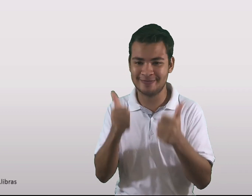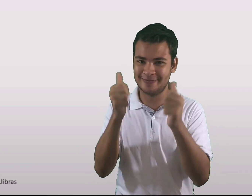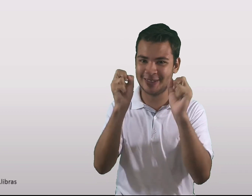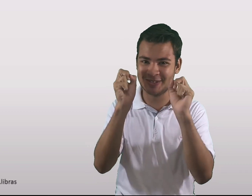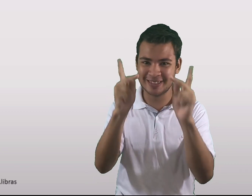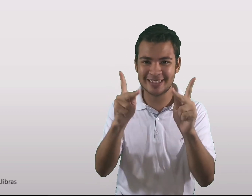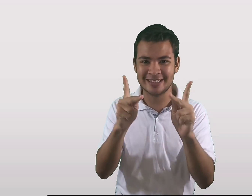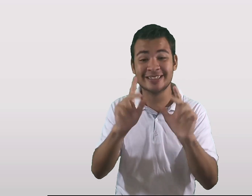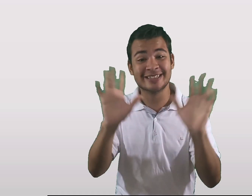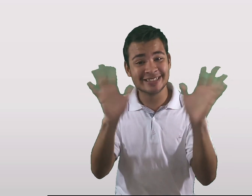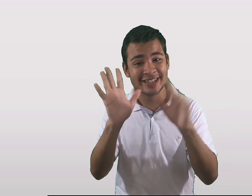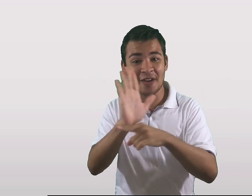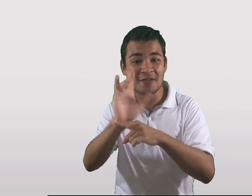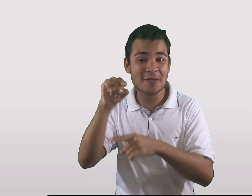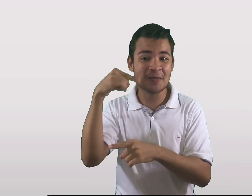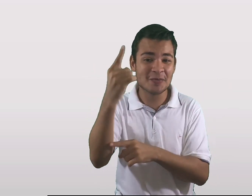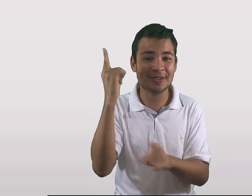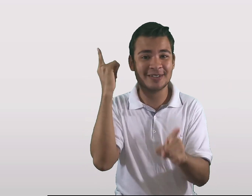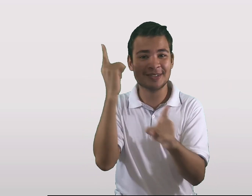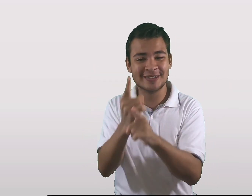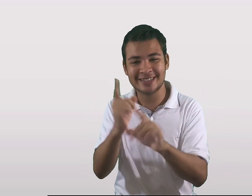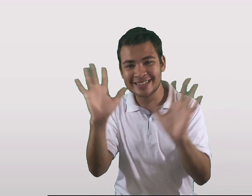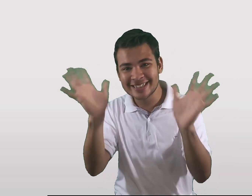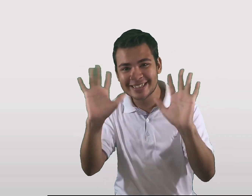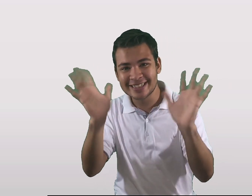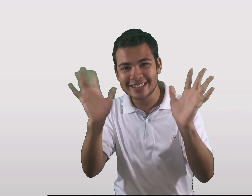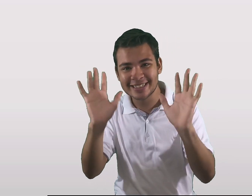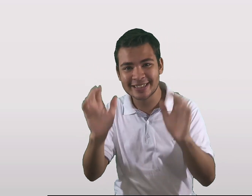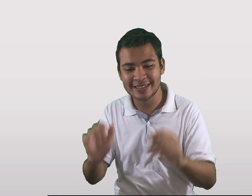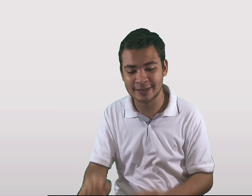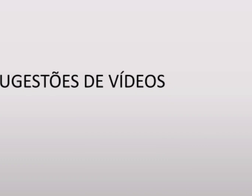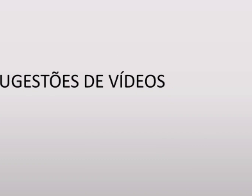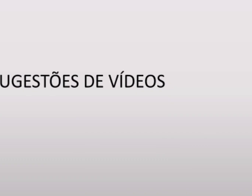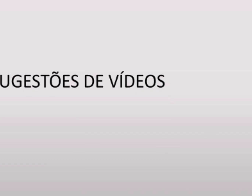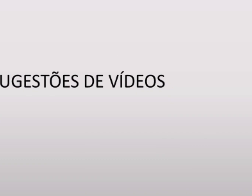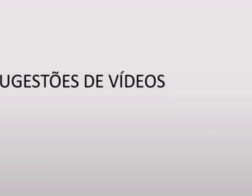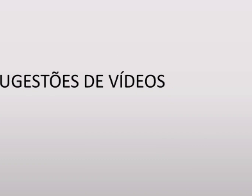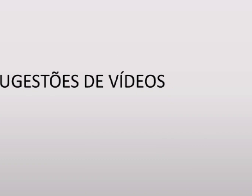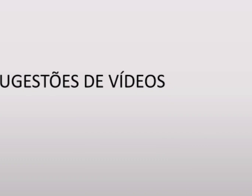sobre língua de sinais, ok? A gente se encontra no próximo vídeo. Até mais.